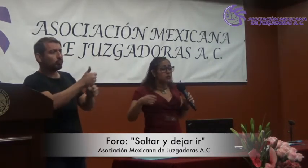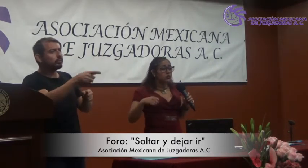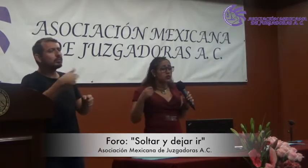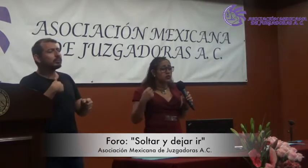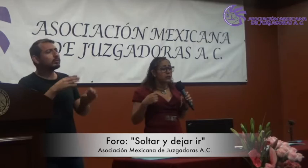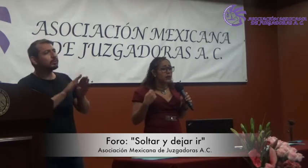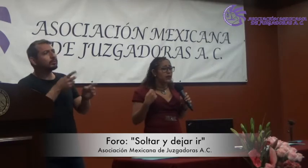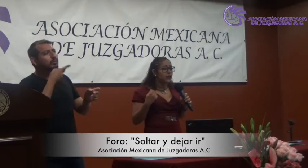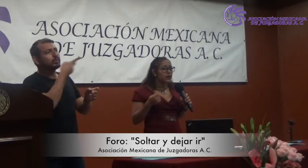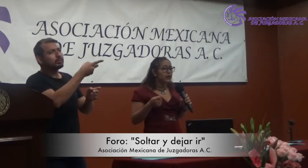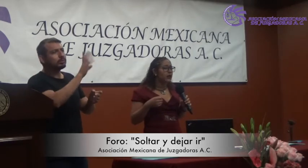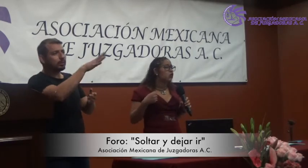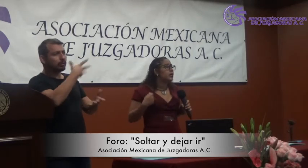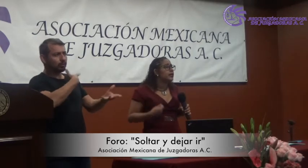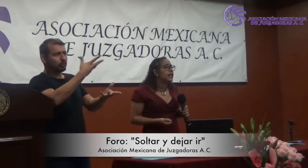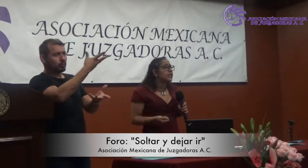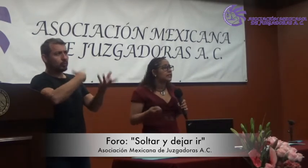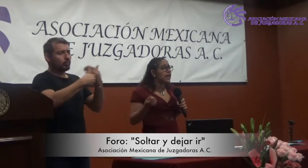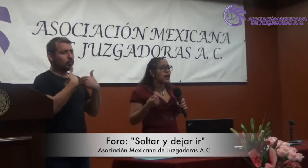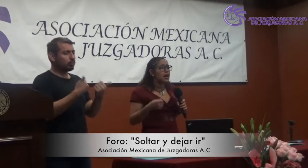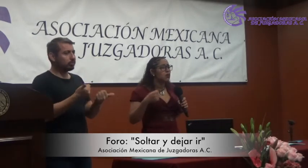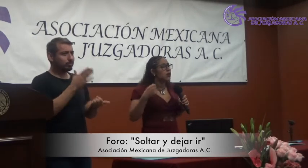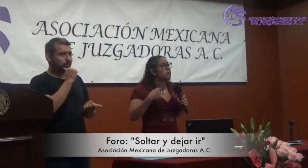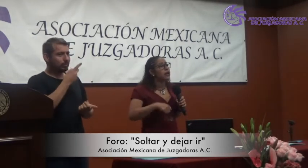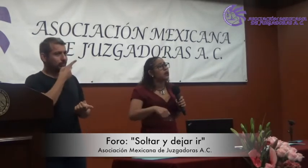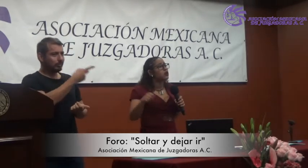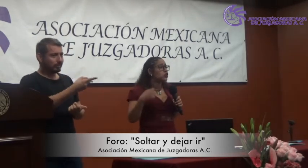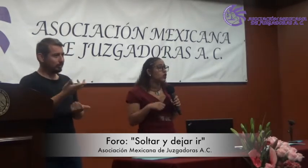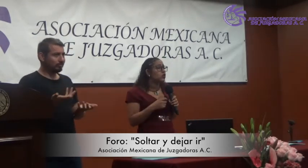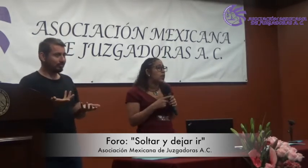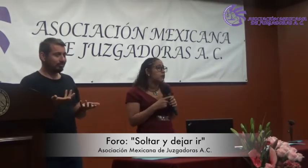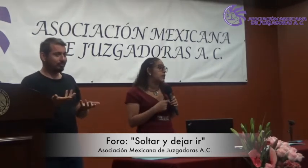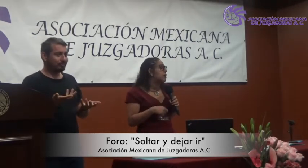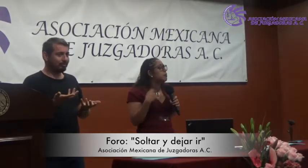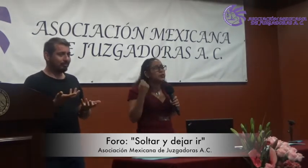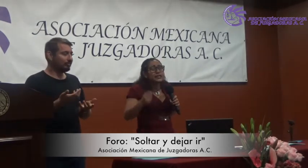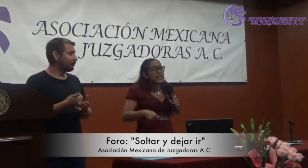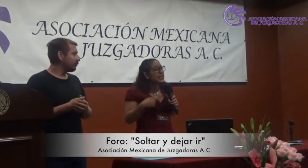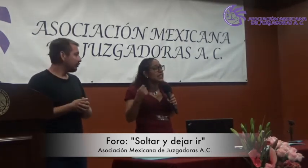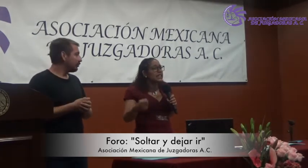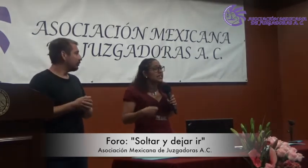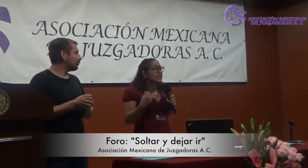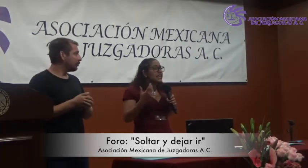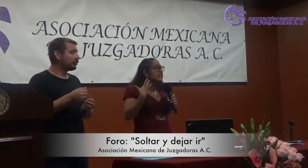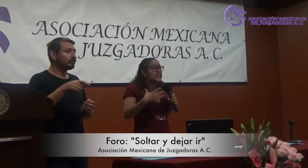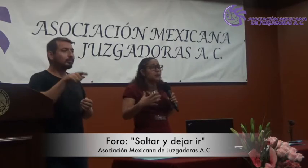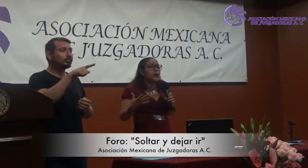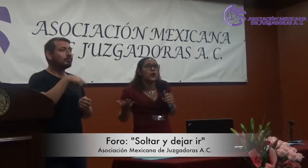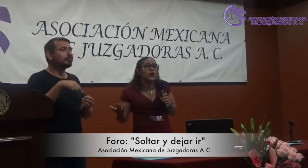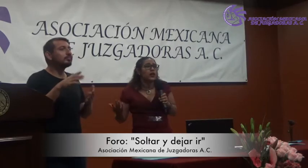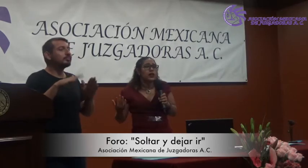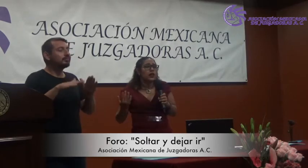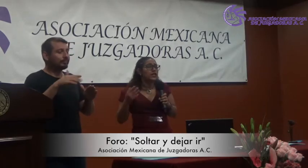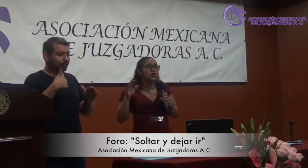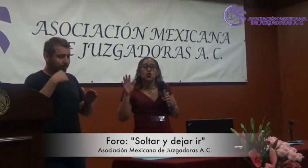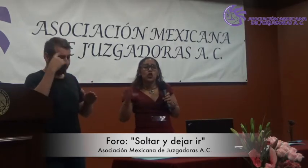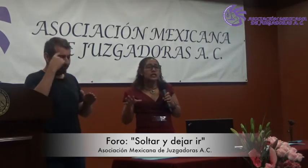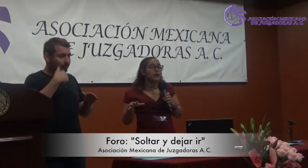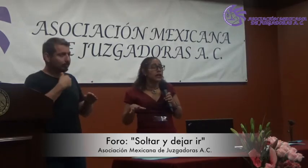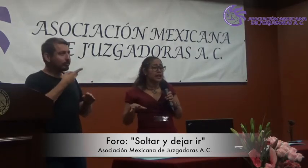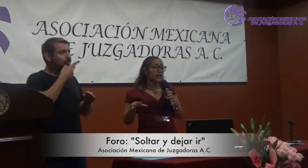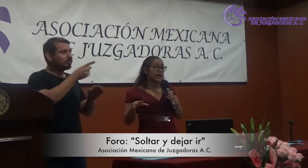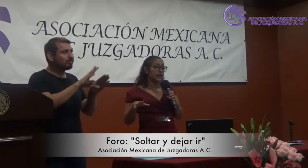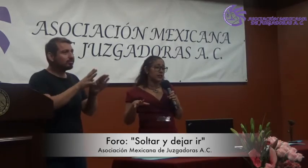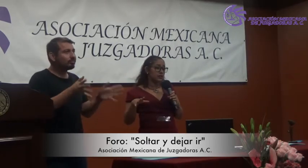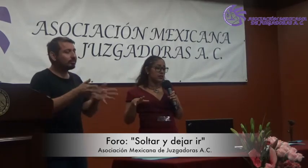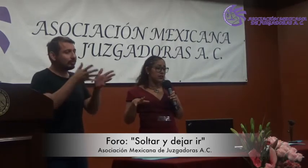desierto queremos llevar cubetadas de agua para construir una alberca. Vamos a echarle y echarle y echarle, pero eso nunca